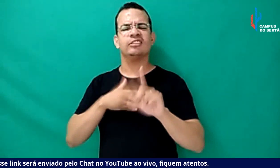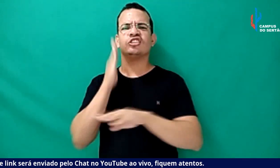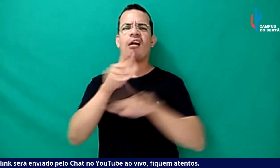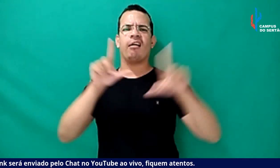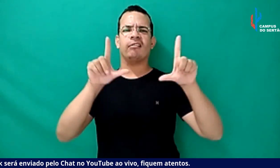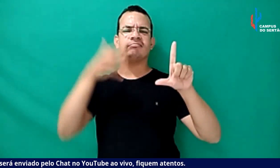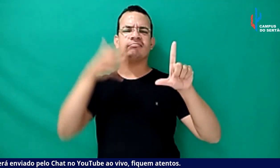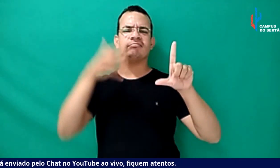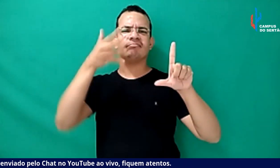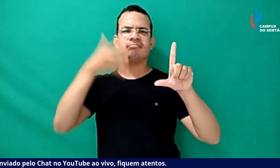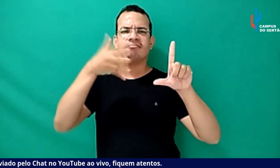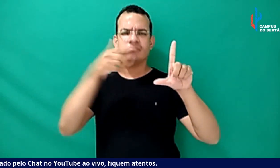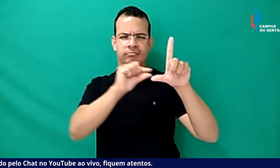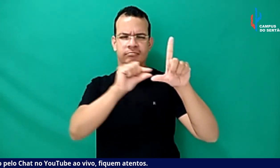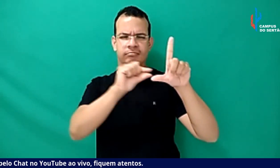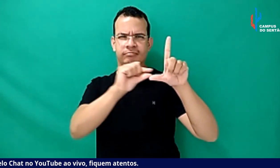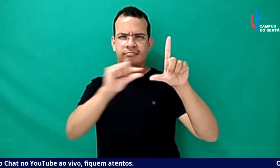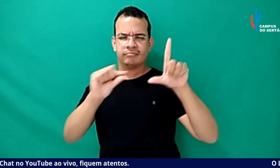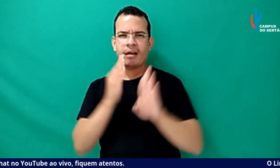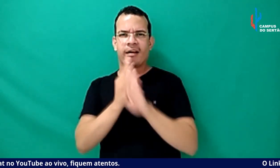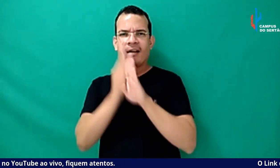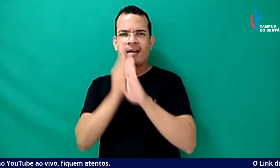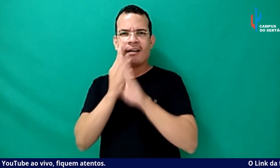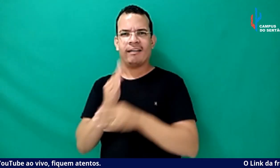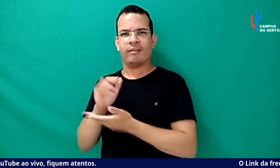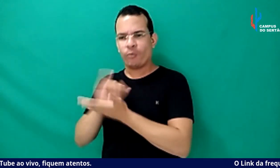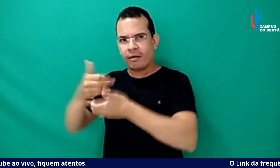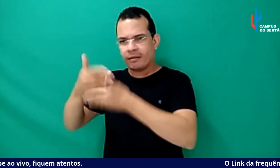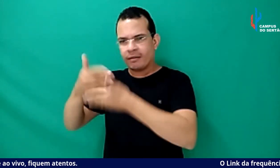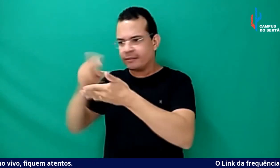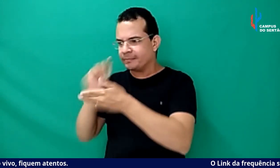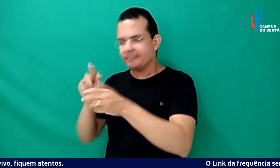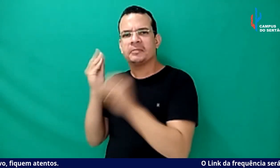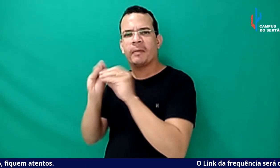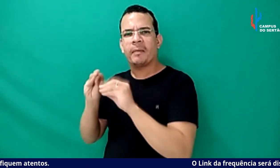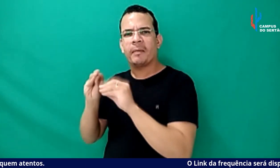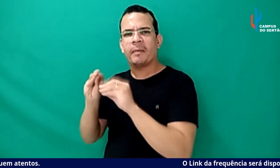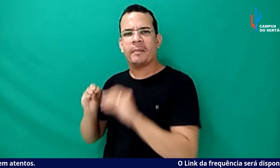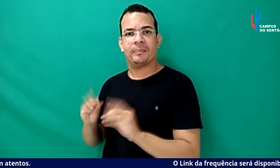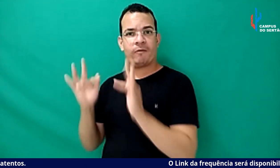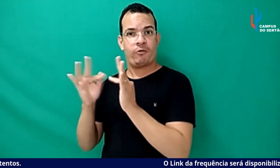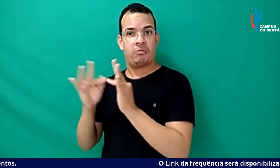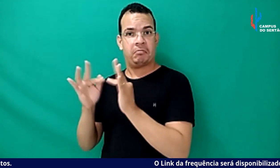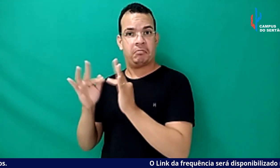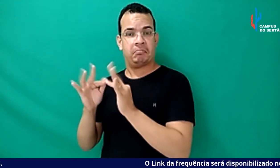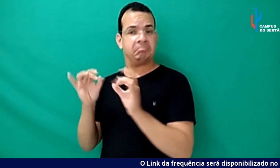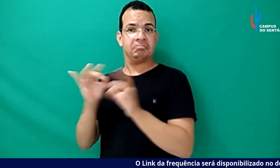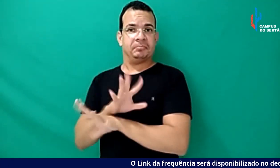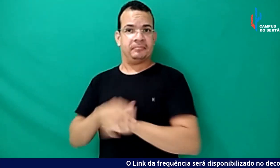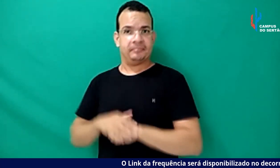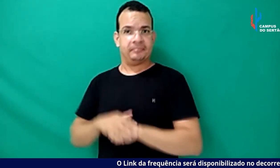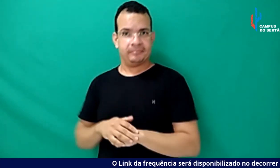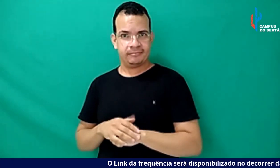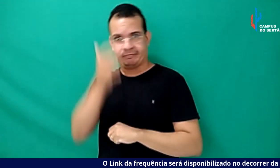Às vezes fica um pouco difícil. Então, apenas assistir e você percebe a informação aqui no vídeo,